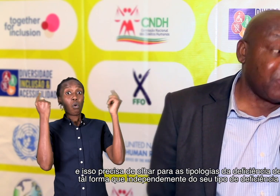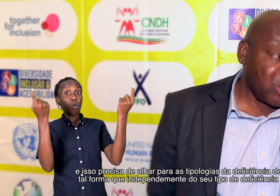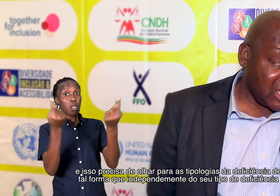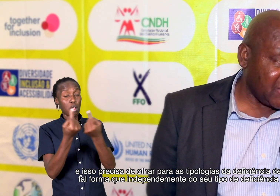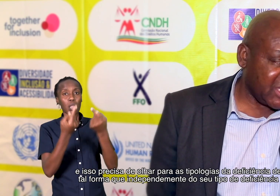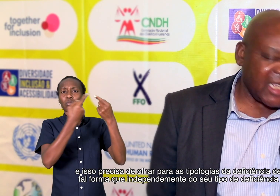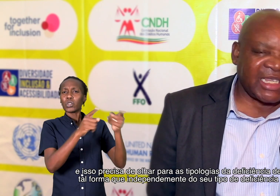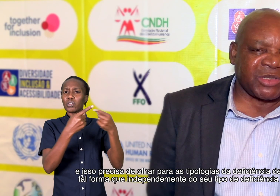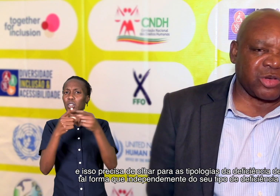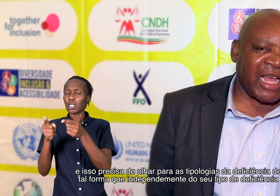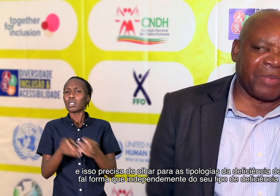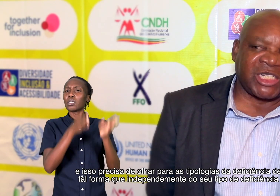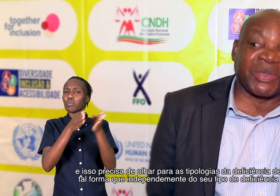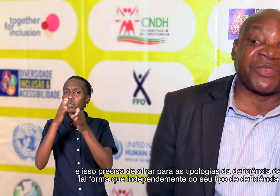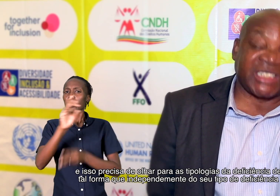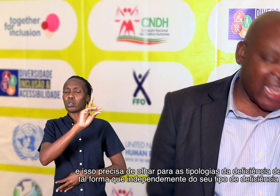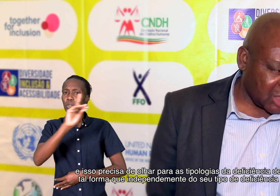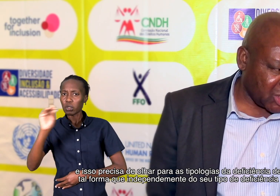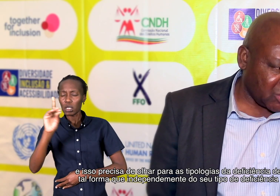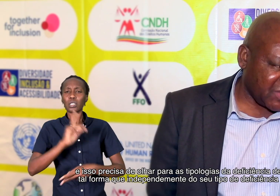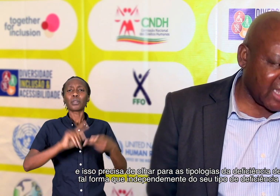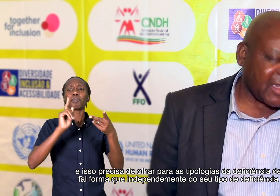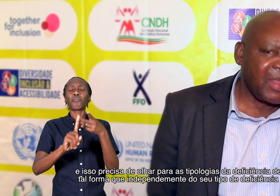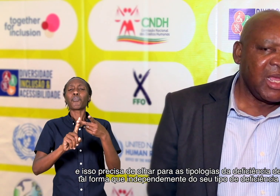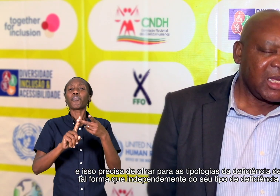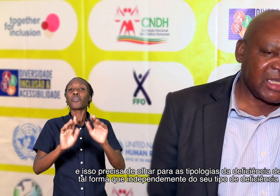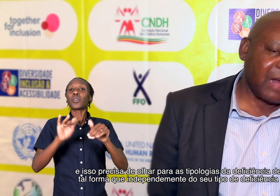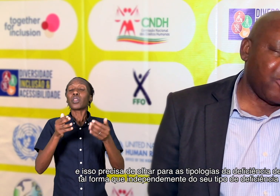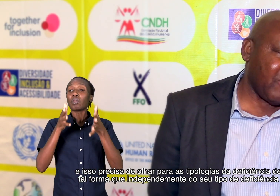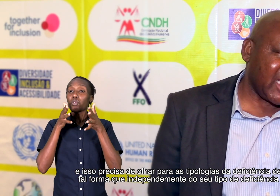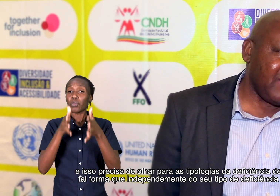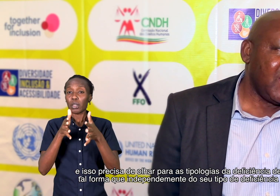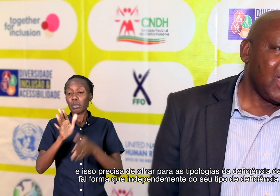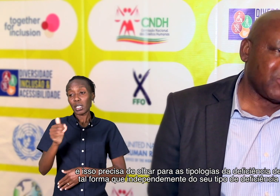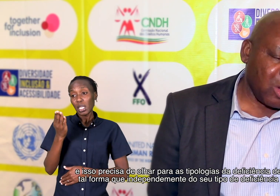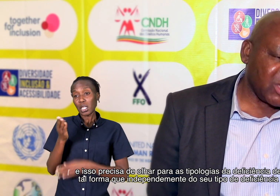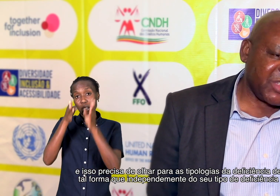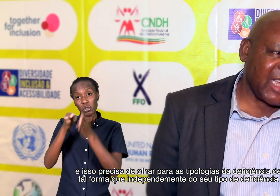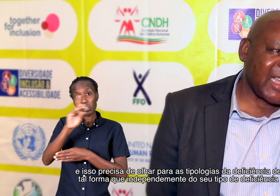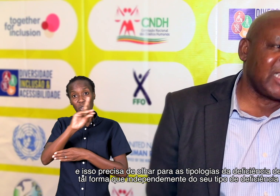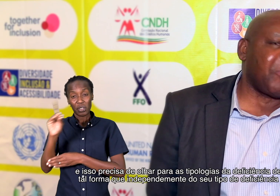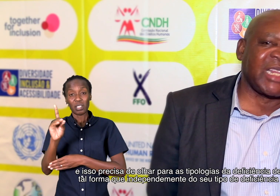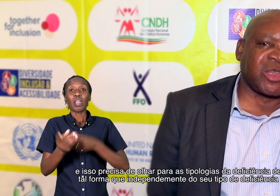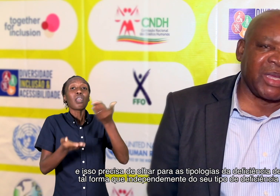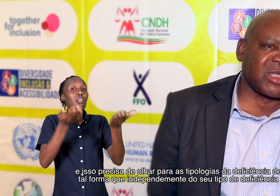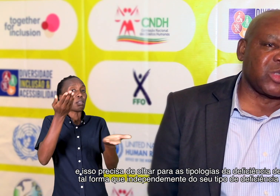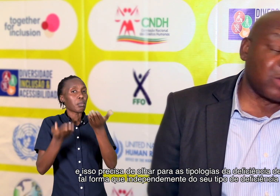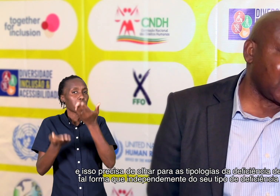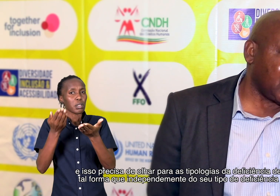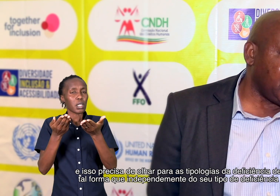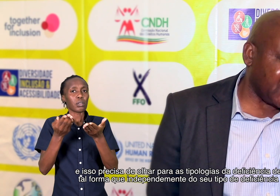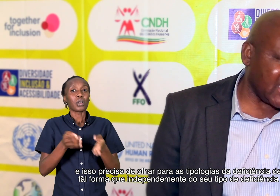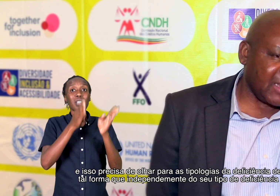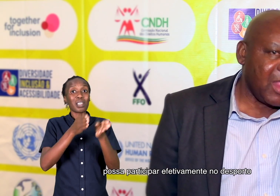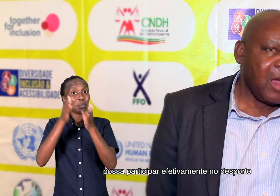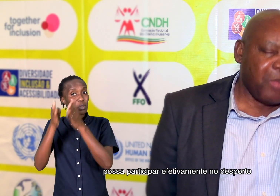as tipologias de deficiência, é preciso olhar para a especificidade das pessoas com deficiência, de tal forma que a pessoa com deficiência, independentemente do seu tipo